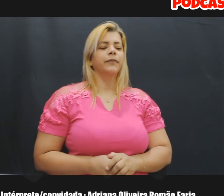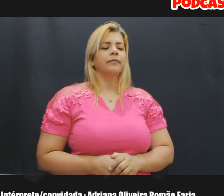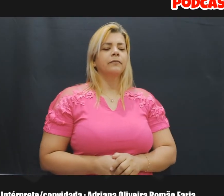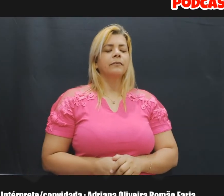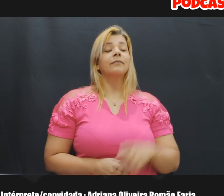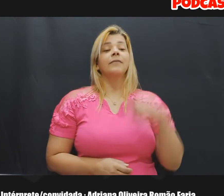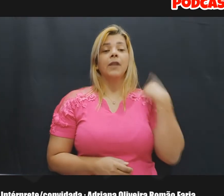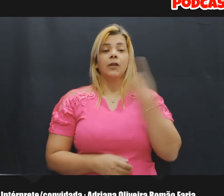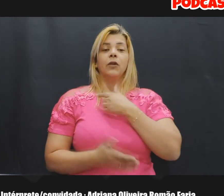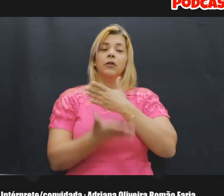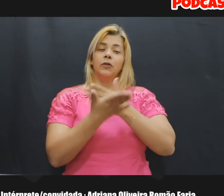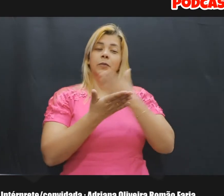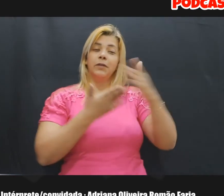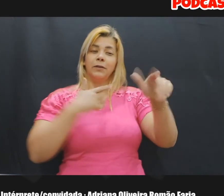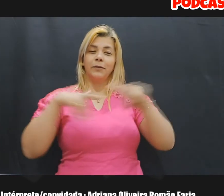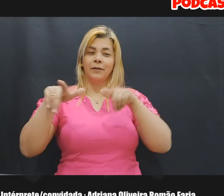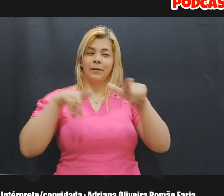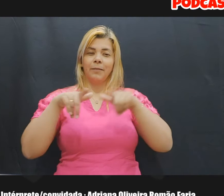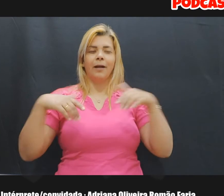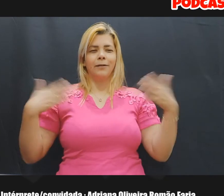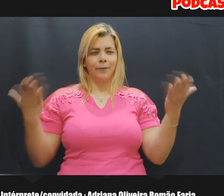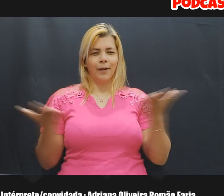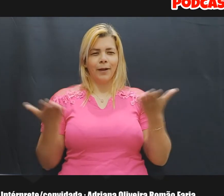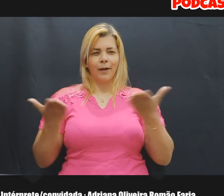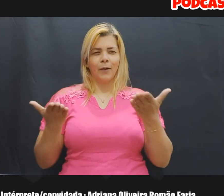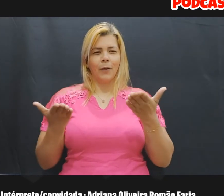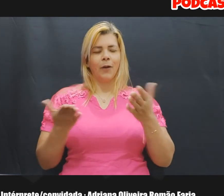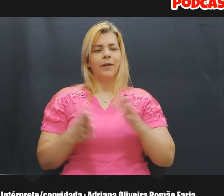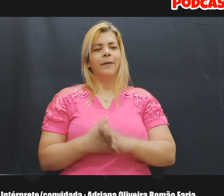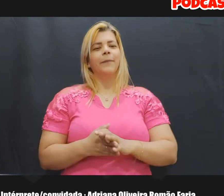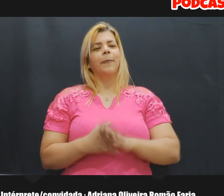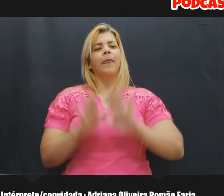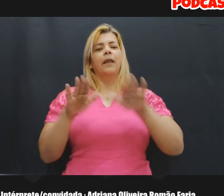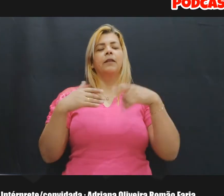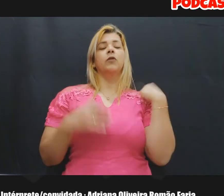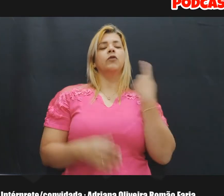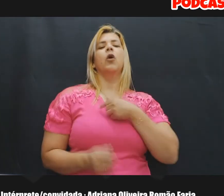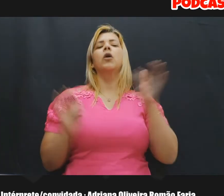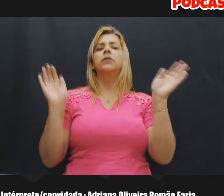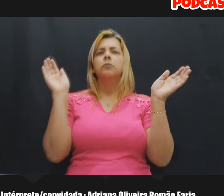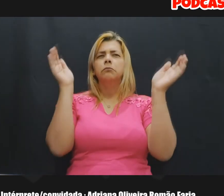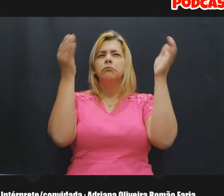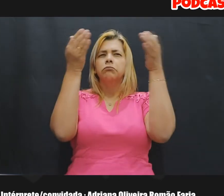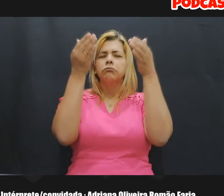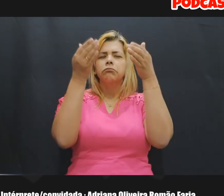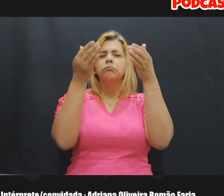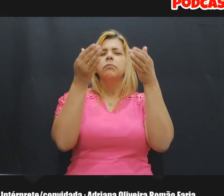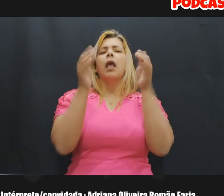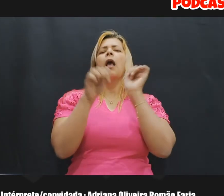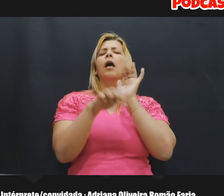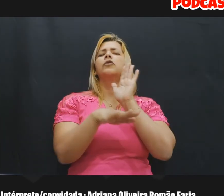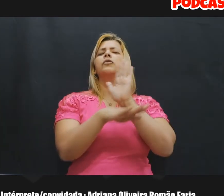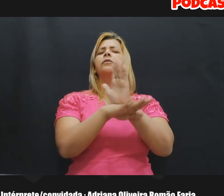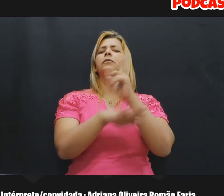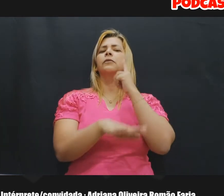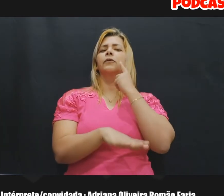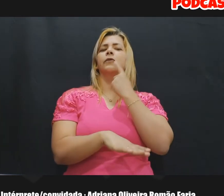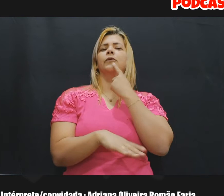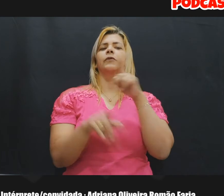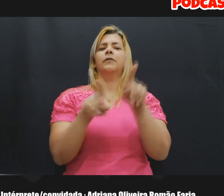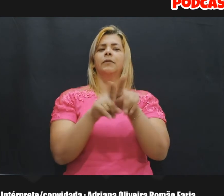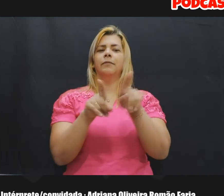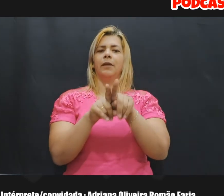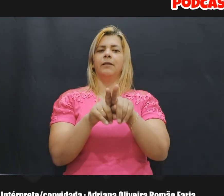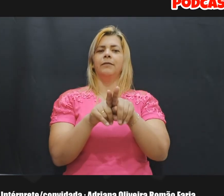do Sports News, estamos começando esse trabalho voltando os nossos olhos também para o público deficiente, de uma